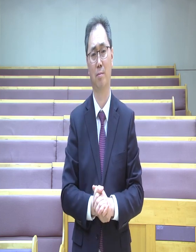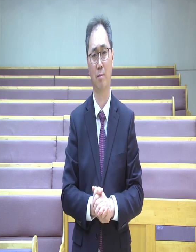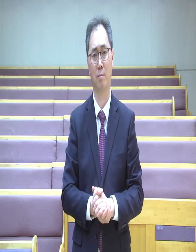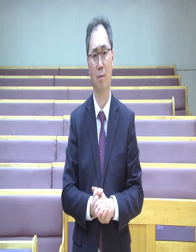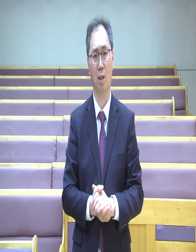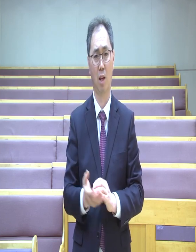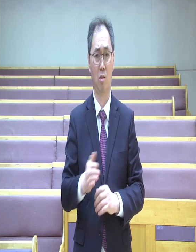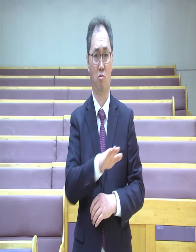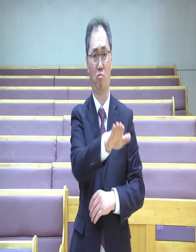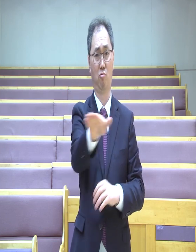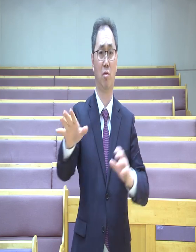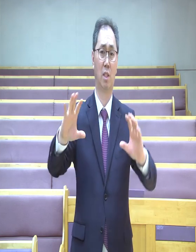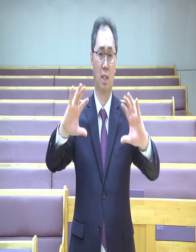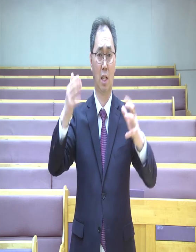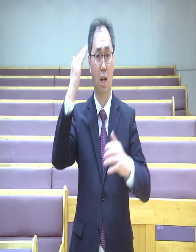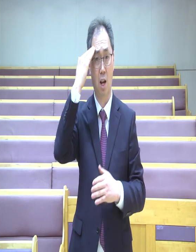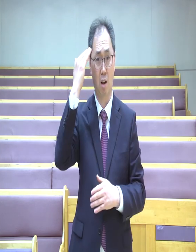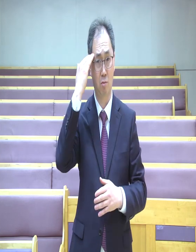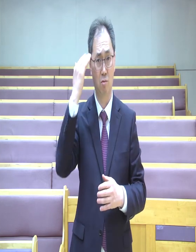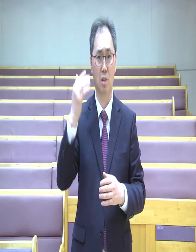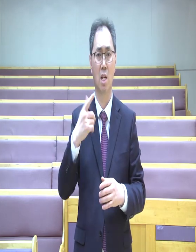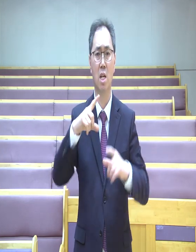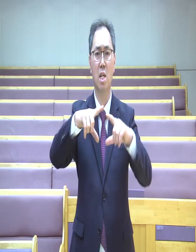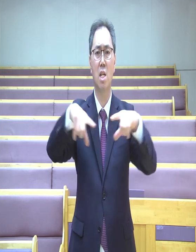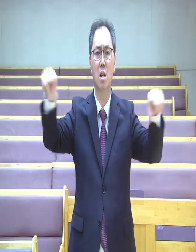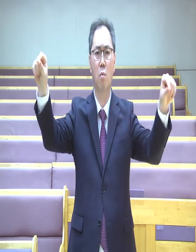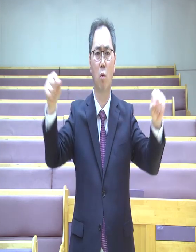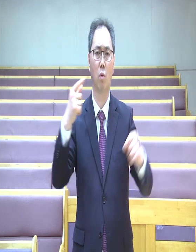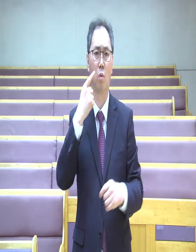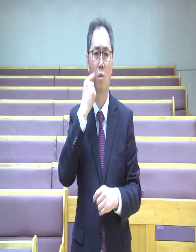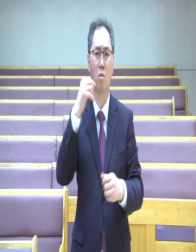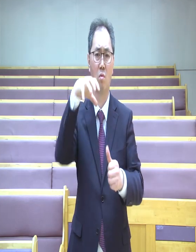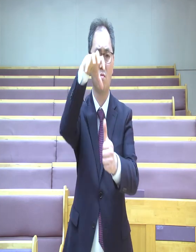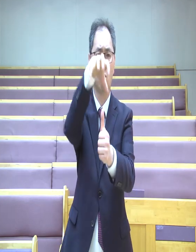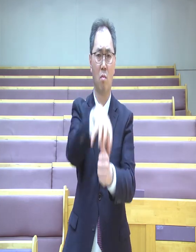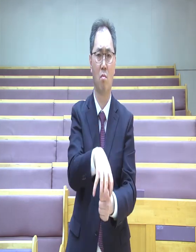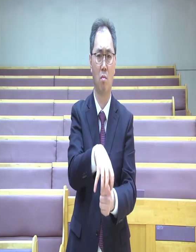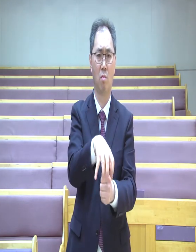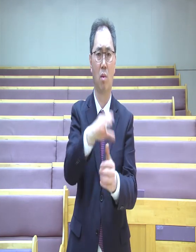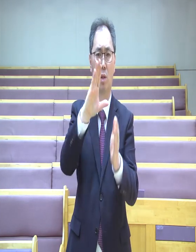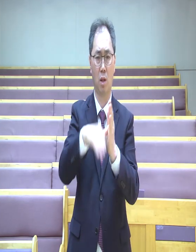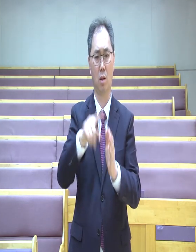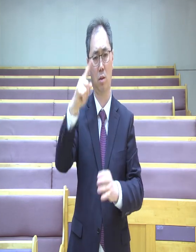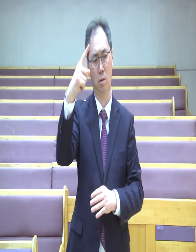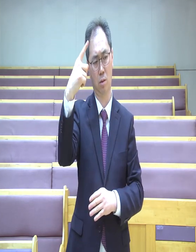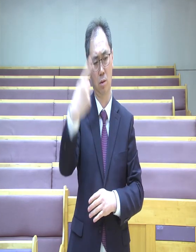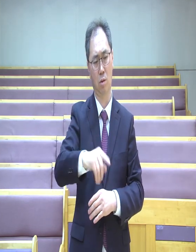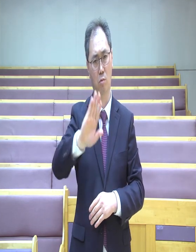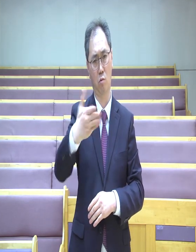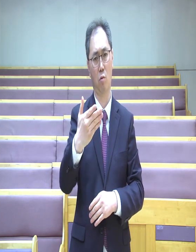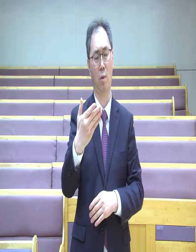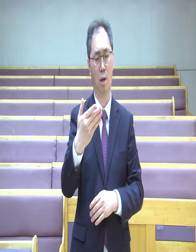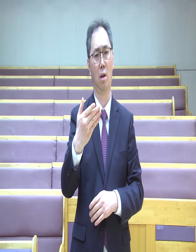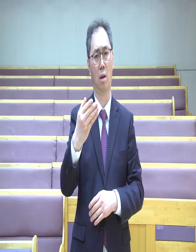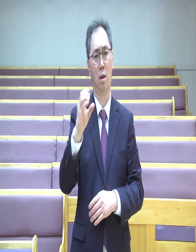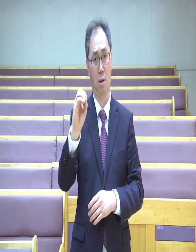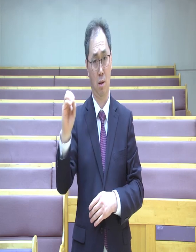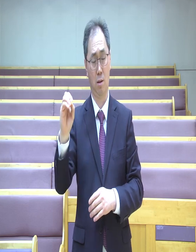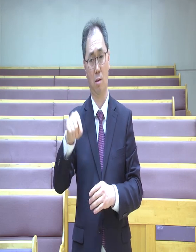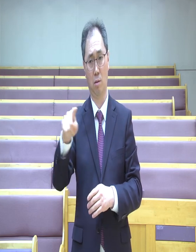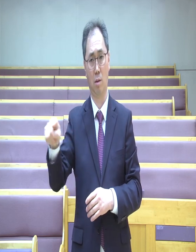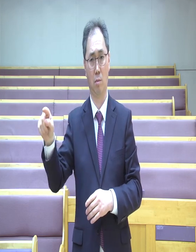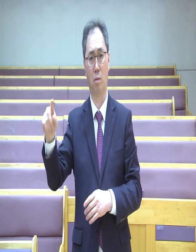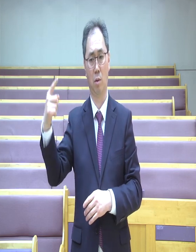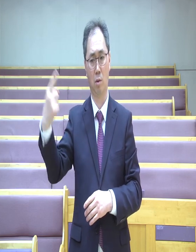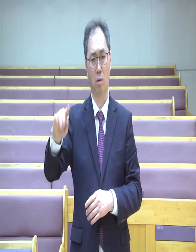우리나라가 일제 식민지가 되었을 때 한국교회는 그야말로 시련의 칼바람 앞에 서 있었습니다. 특히 일제는